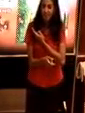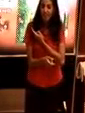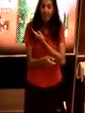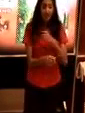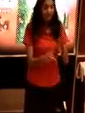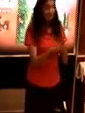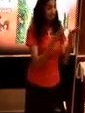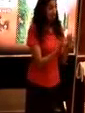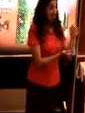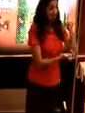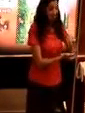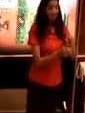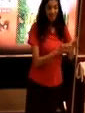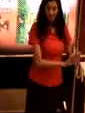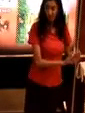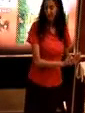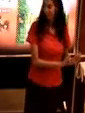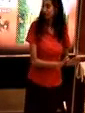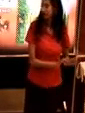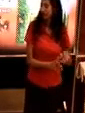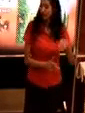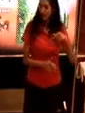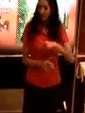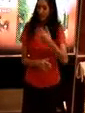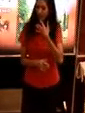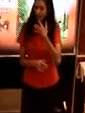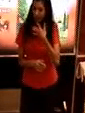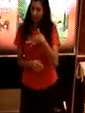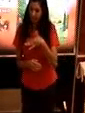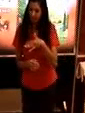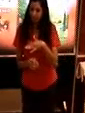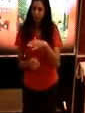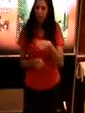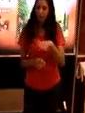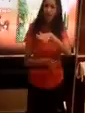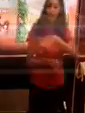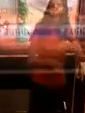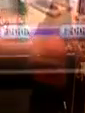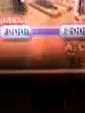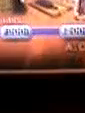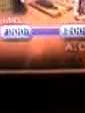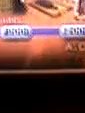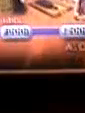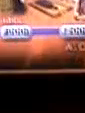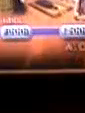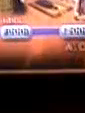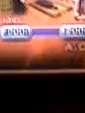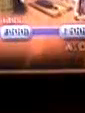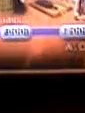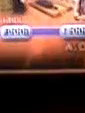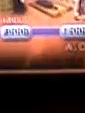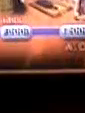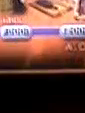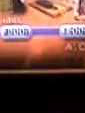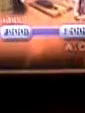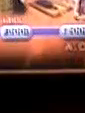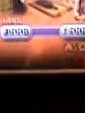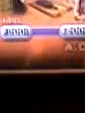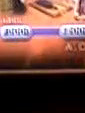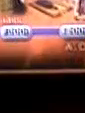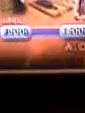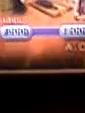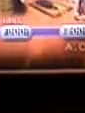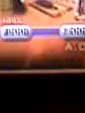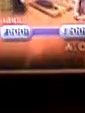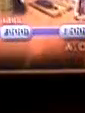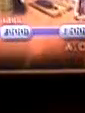mundo. Hermanos, yo quiero ahora que tengamos a Israel presente, que fue la nación elegida por Dios para que diera el mensaje eterno a toda